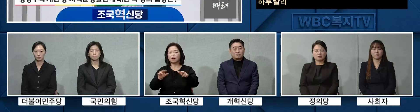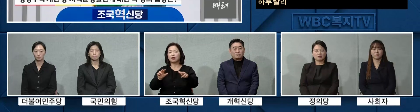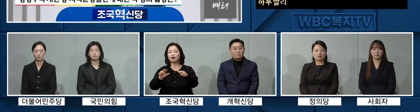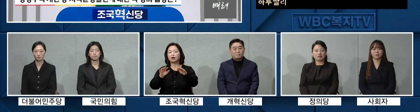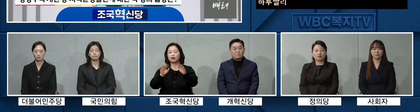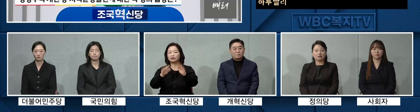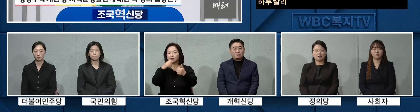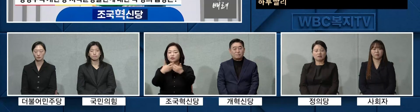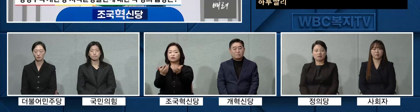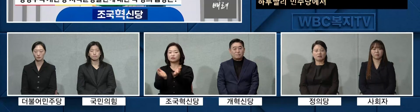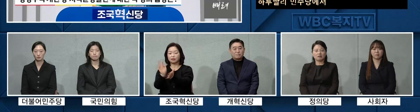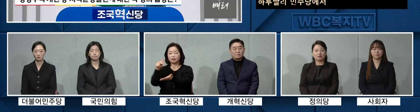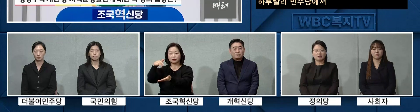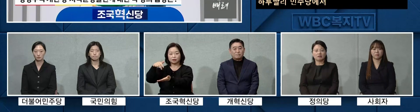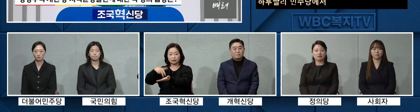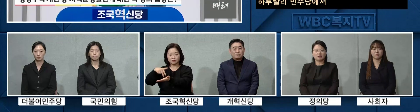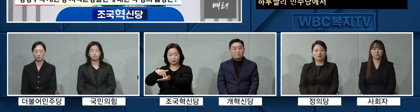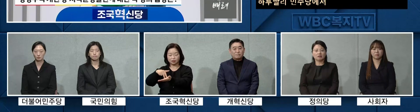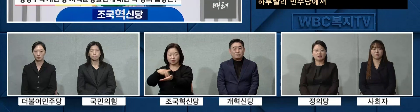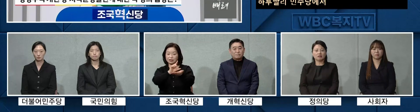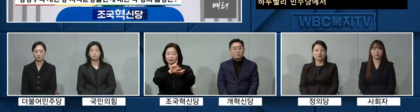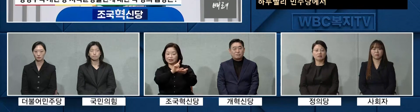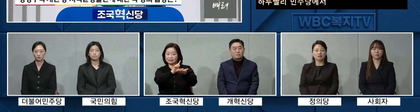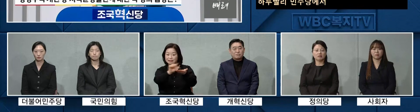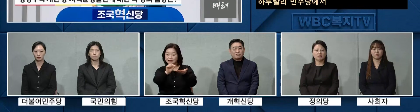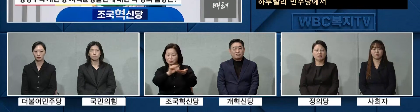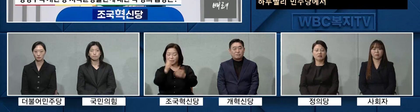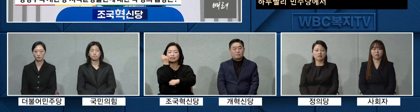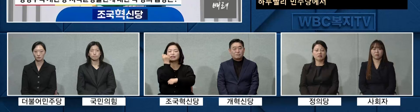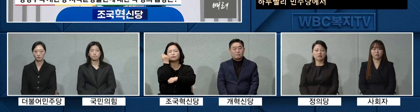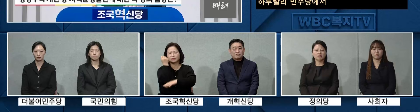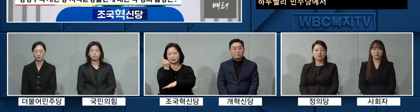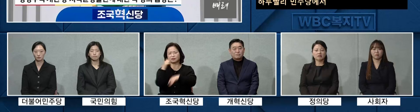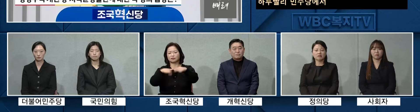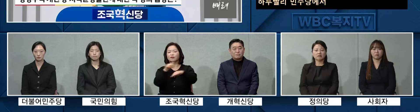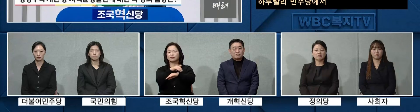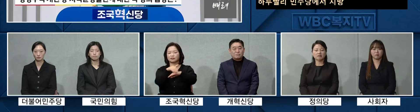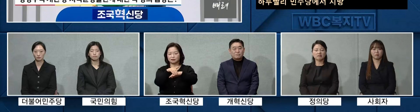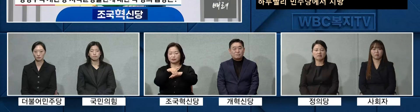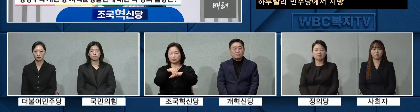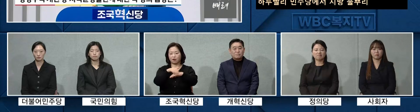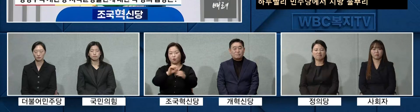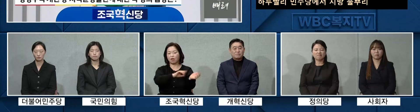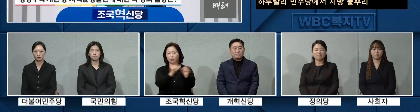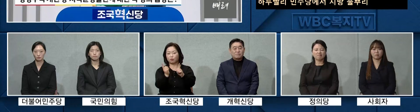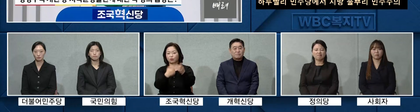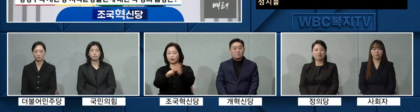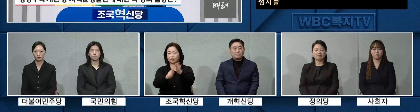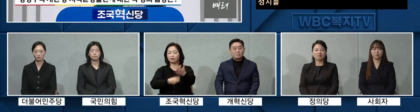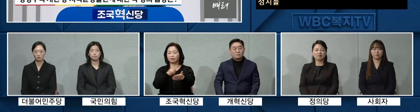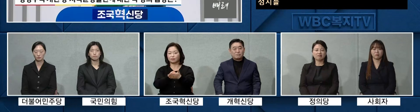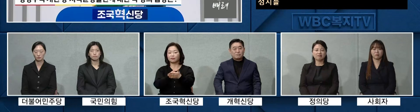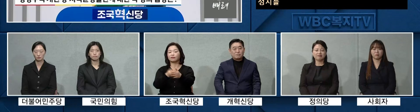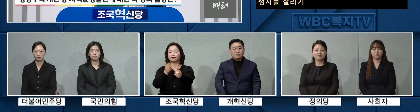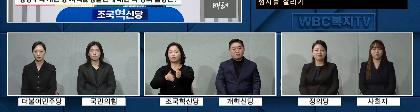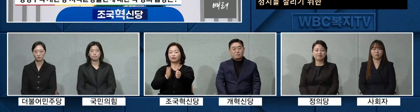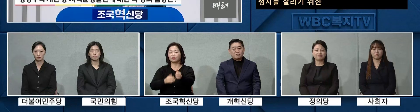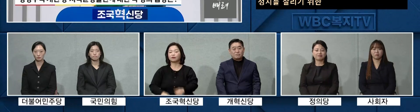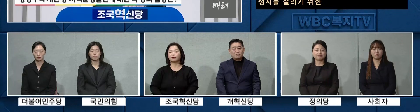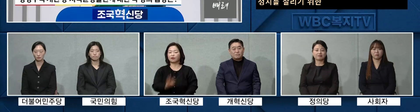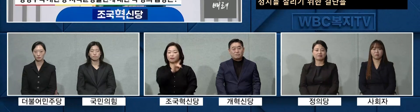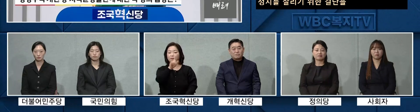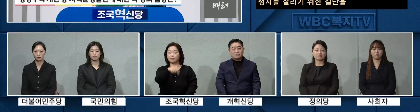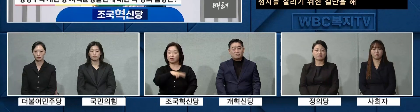민주당에서 이 지방 풀뿌리 민주주의 정치를 살리기 위한 결단을 해 주시길 바라고 우리